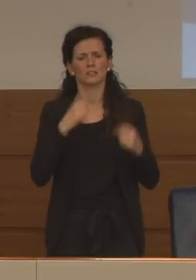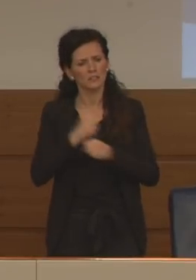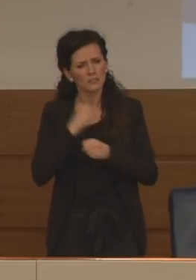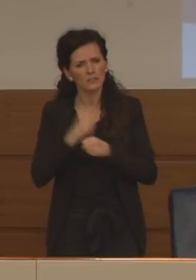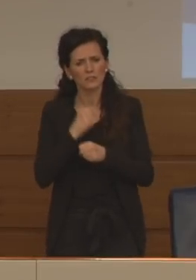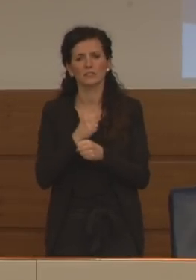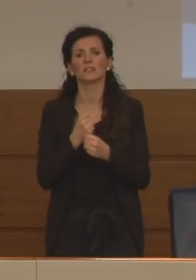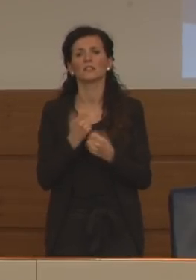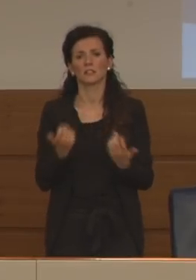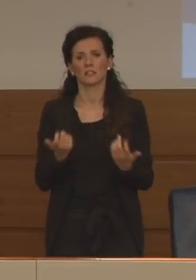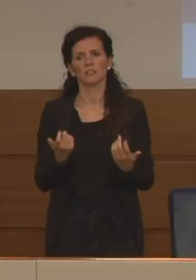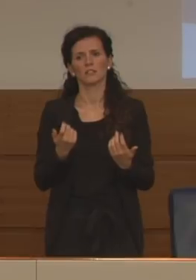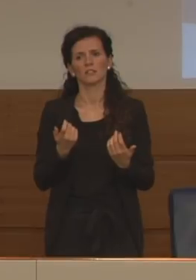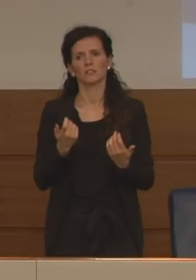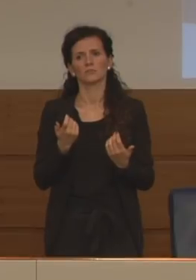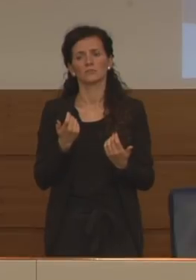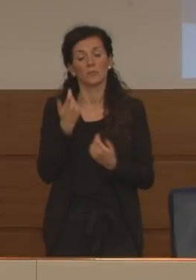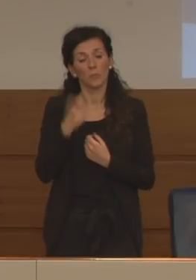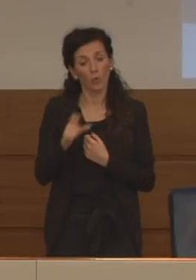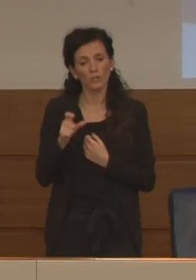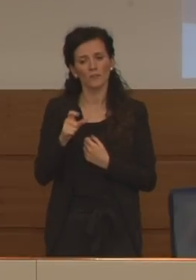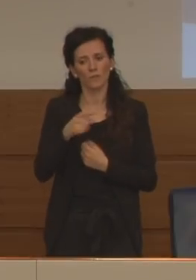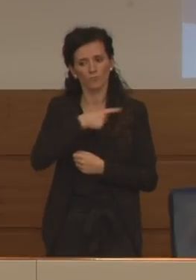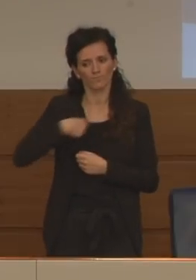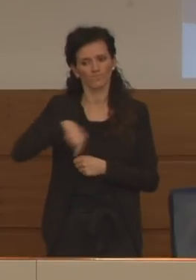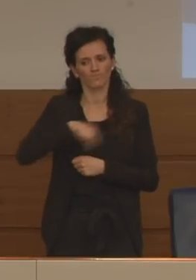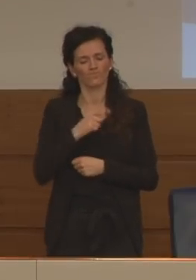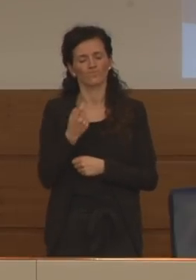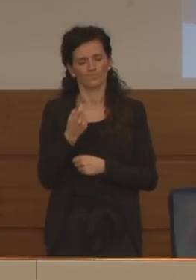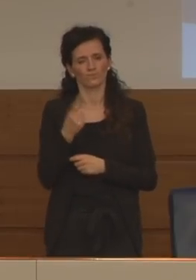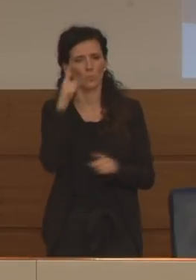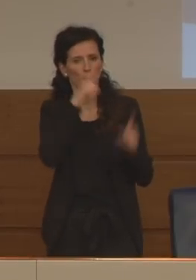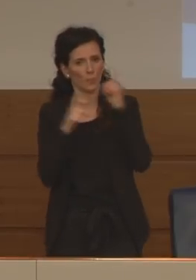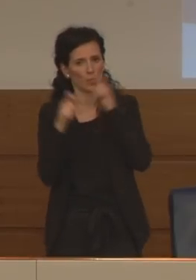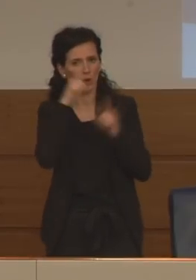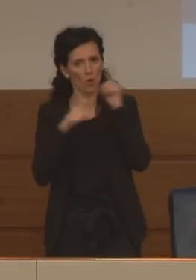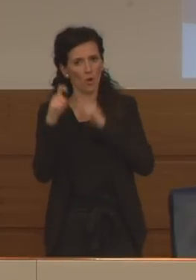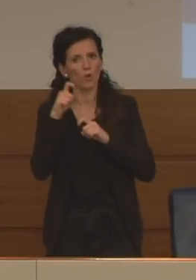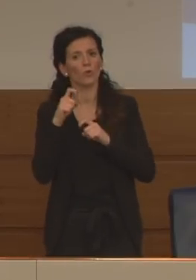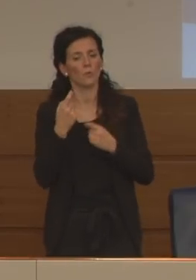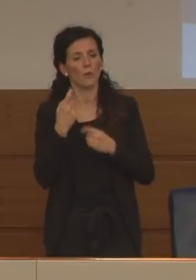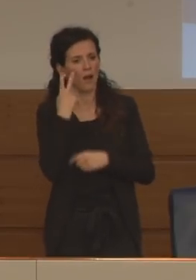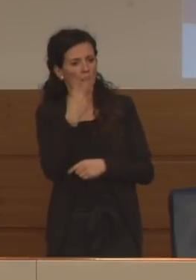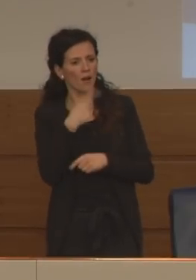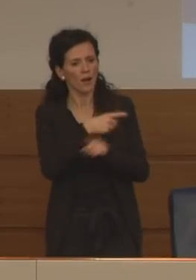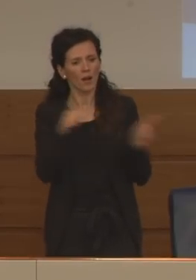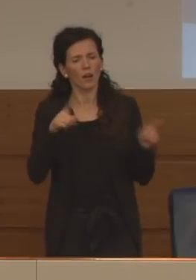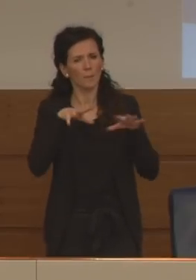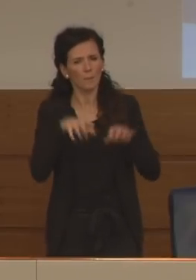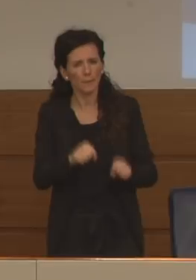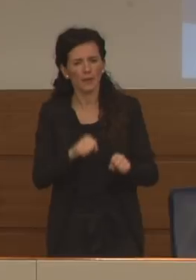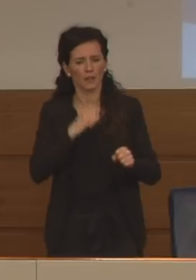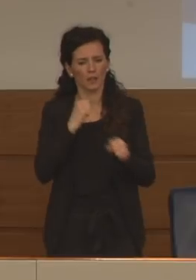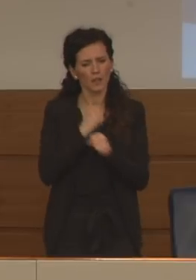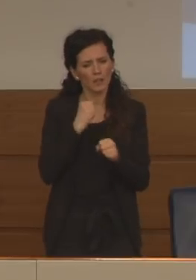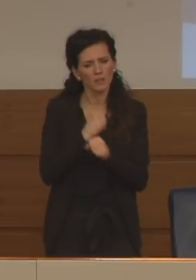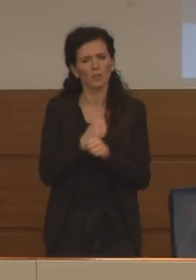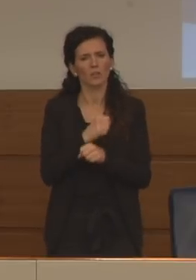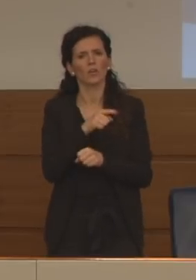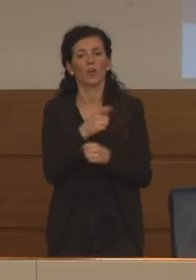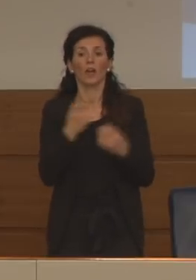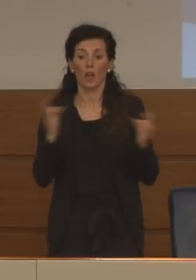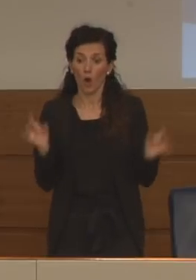molto importante di preoccupazione ed è anche un motivo di grande impegno e anche di occasione per